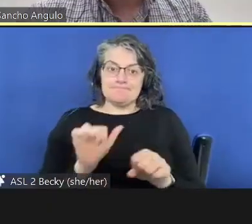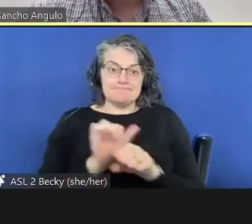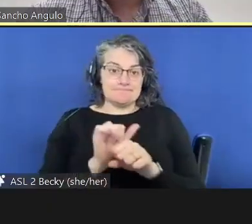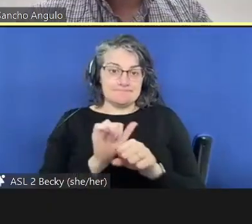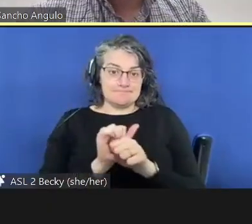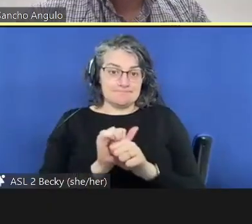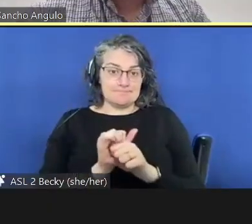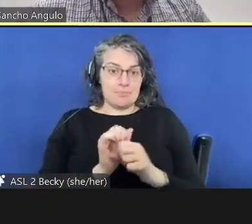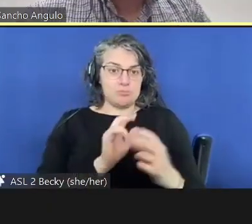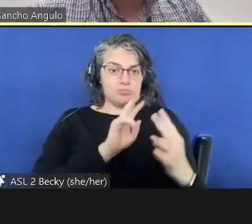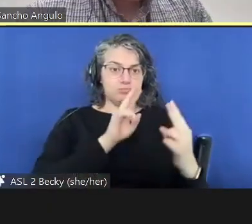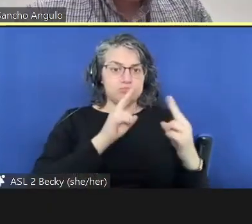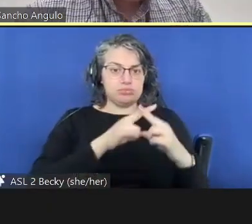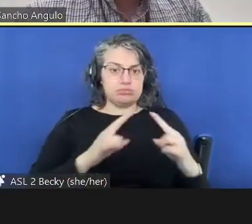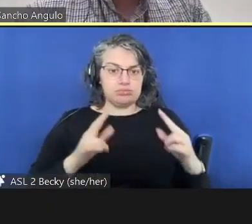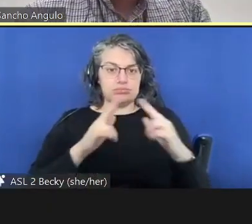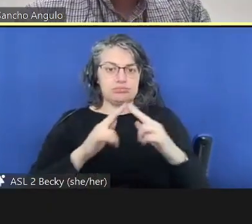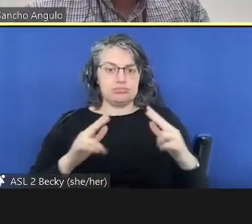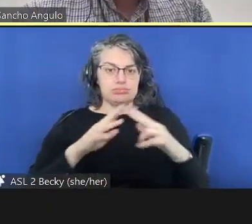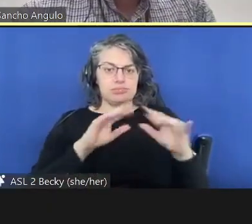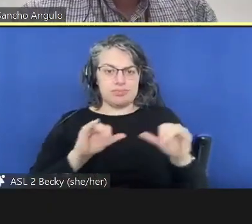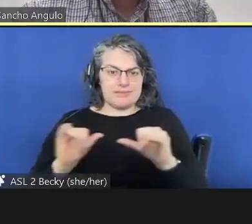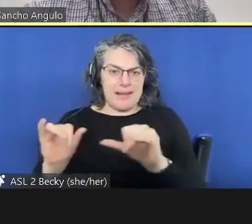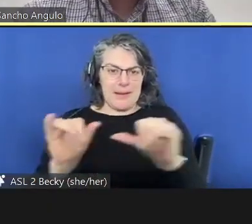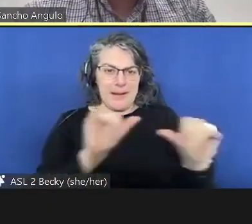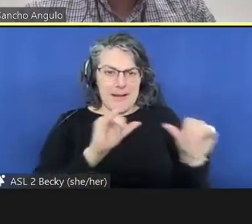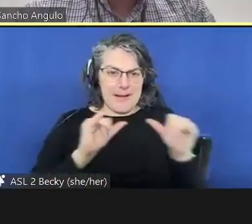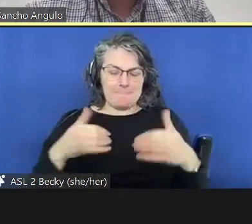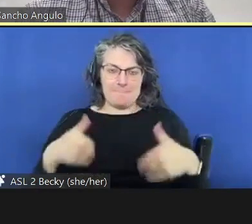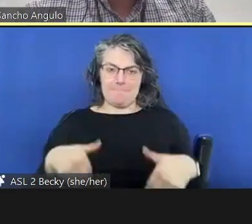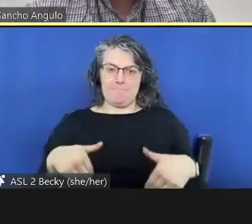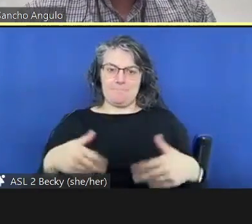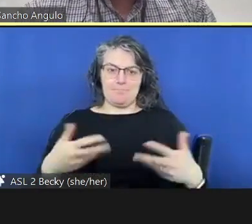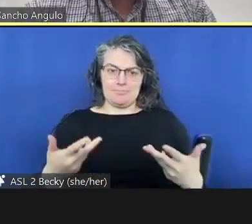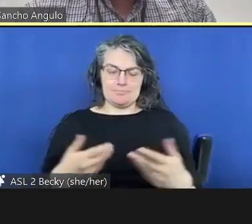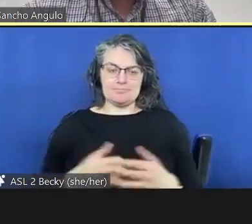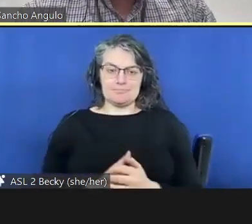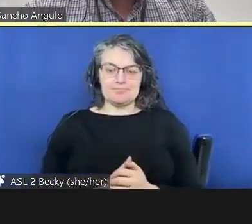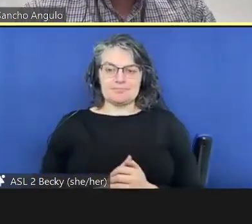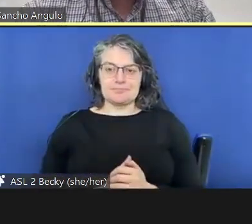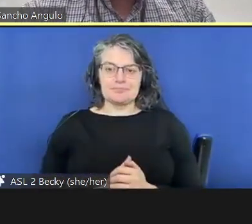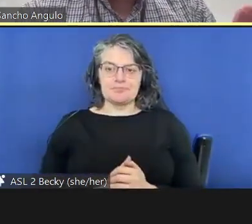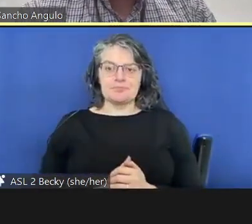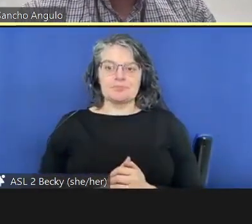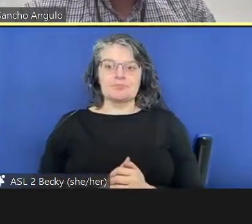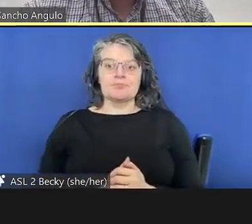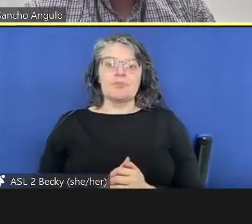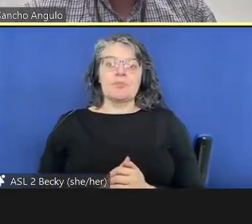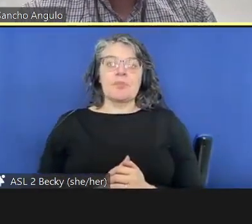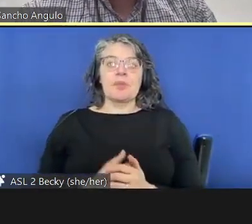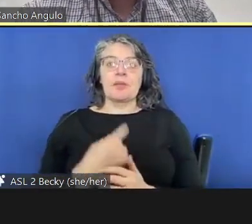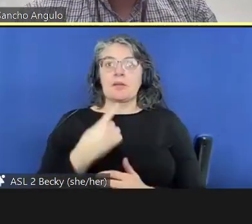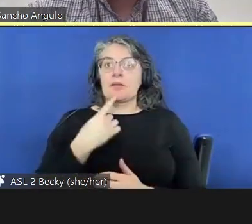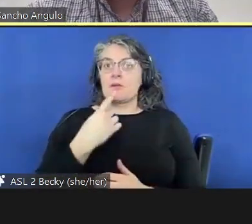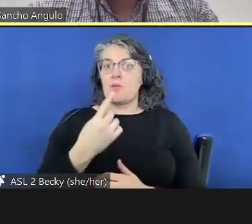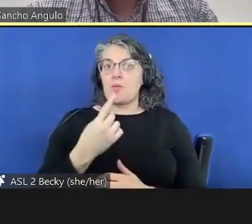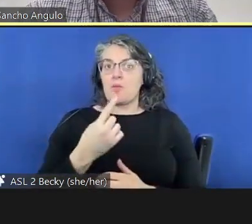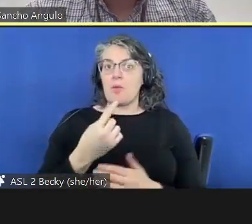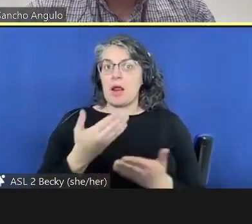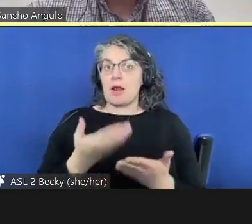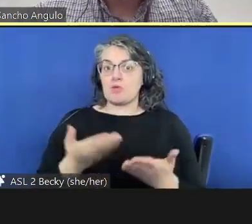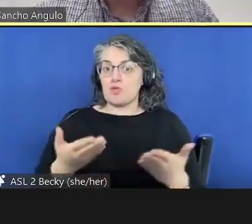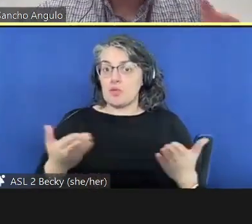various jurisdictions. I know that there is a resource from ESDC for